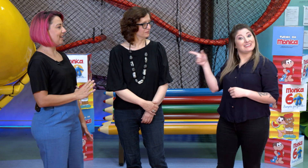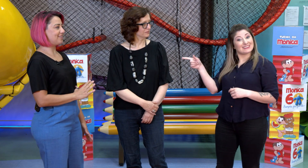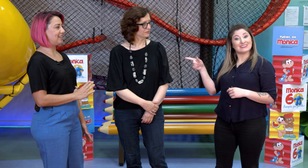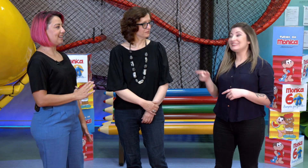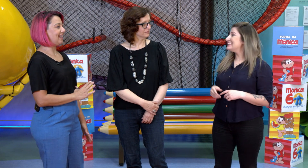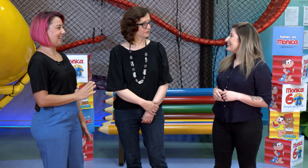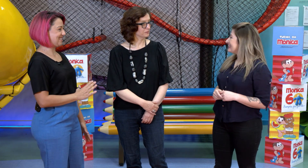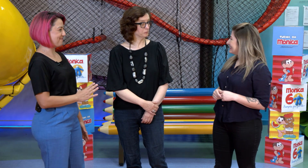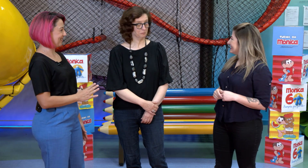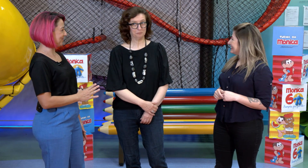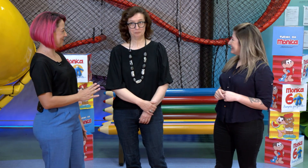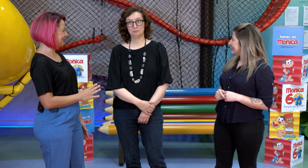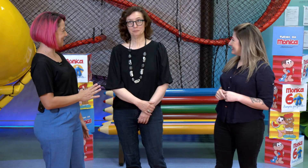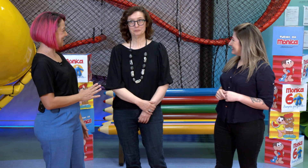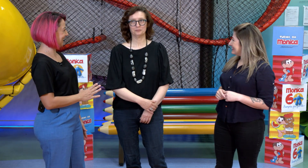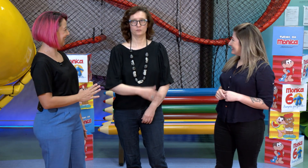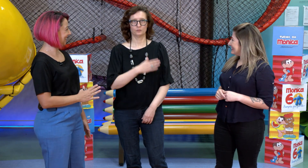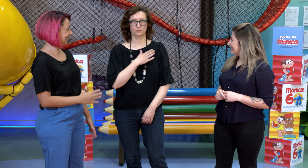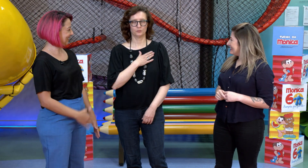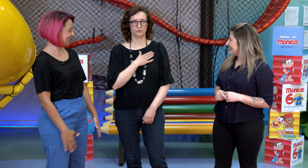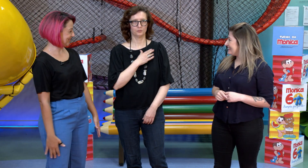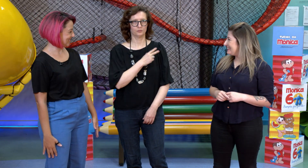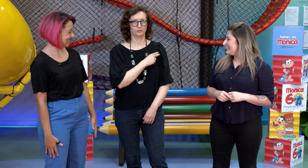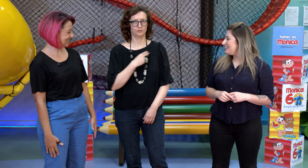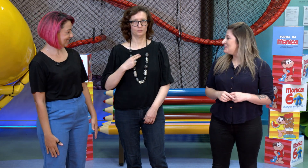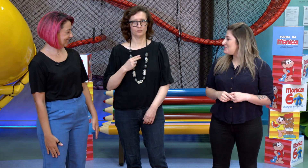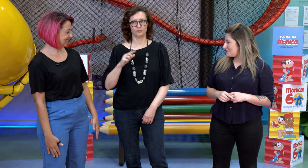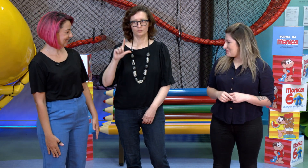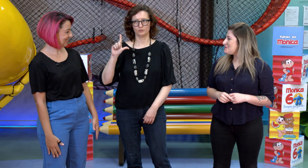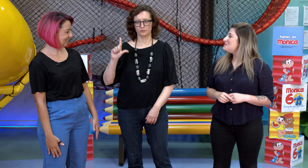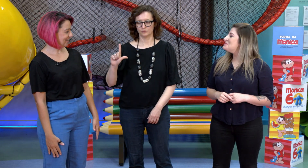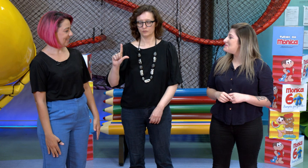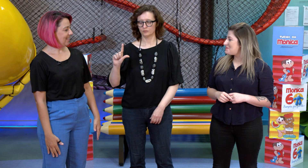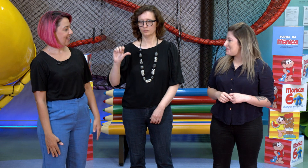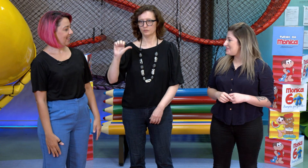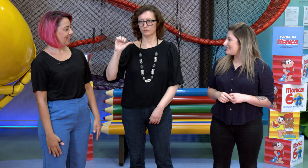vamos esperar ela falar. Ela sabe falar o nome em Libras, né? Conta pra gente.